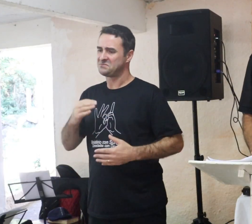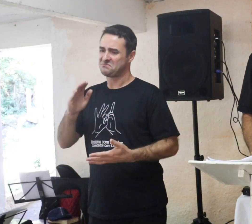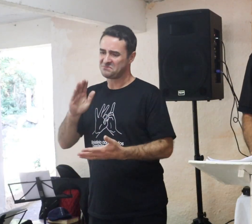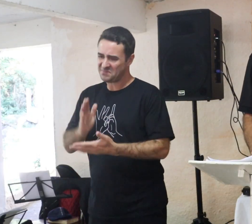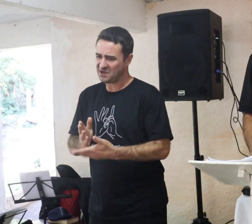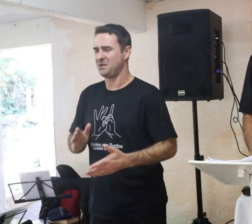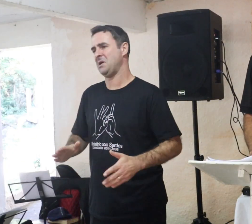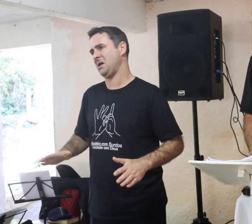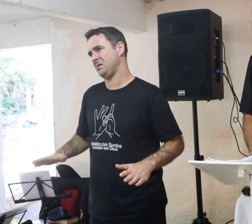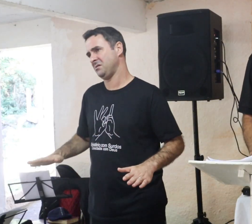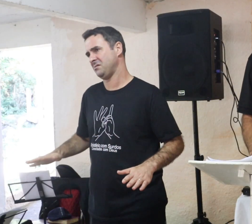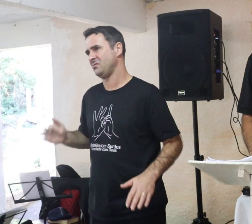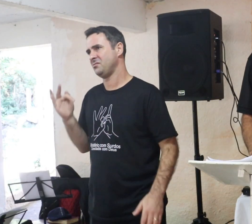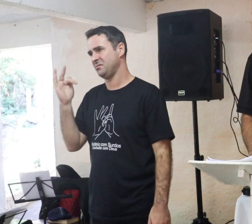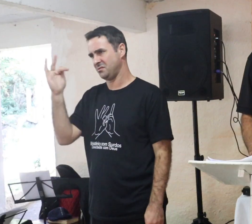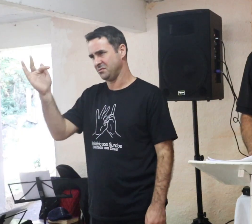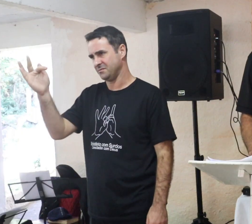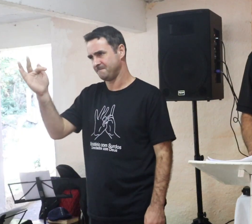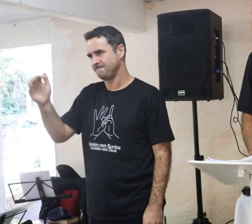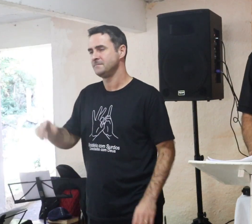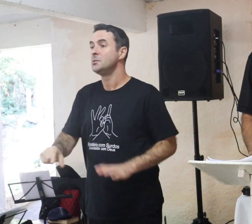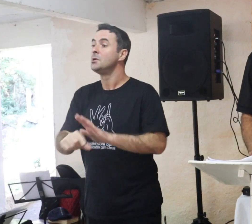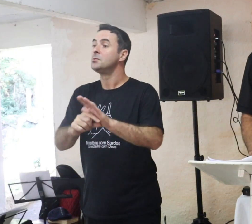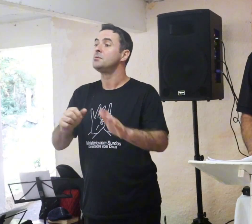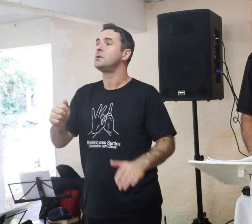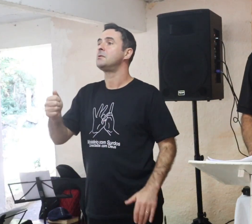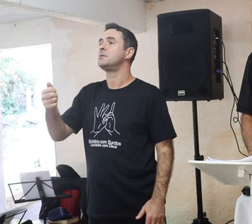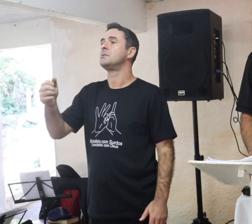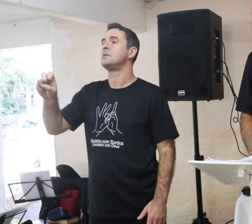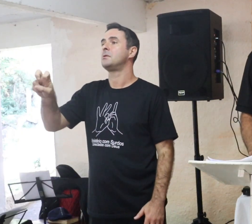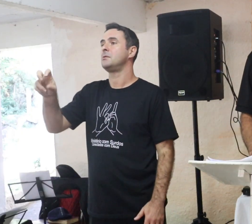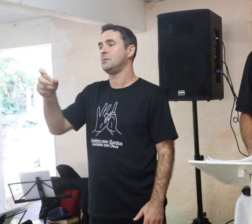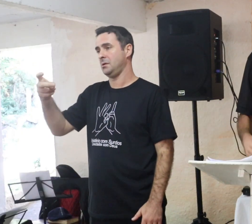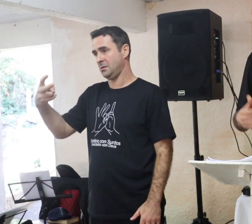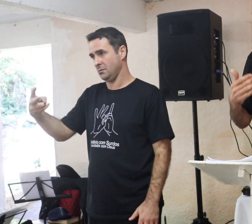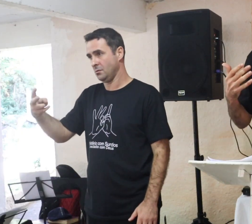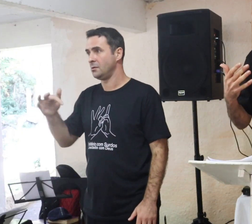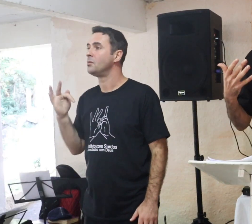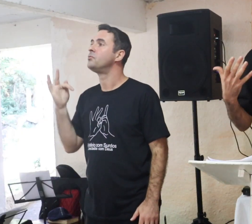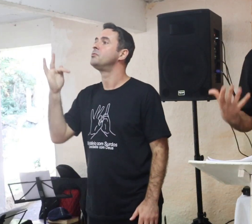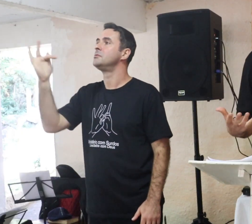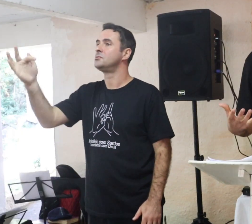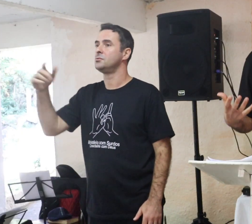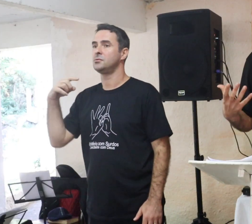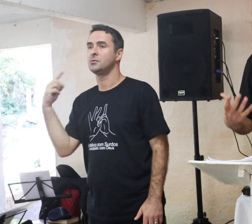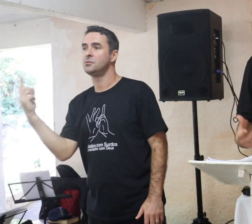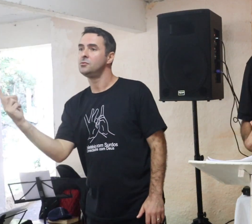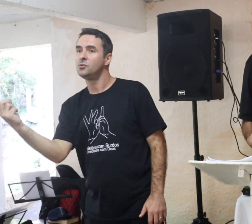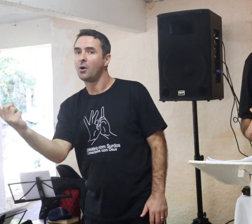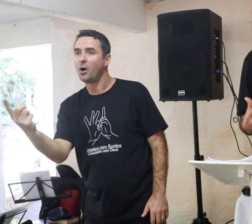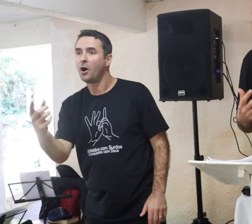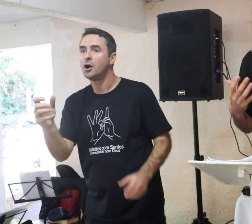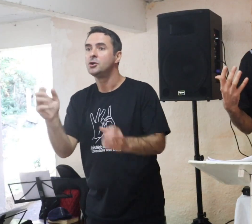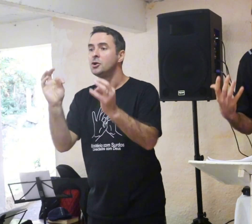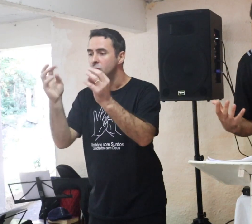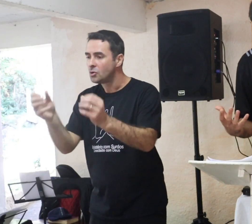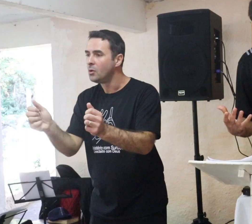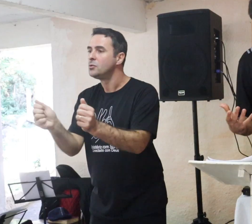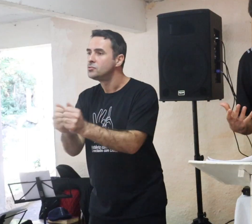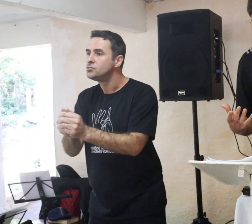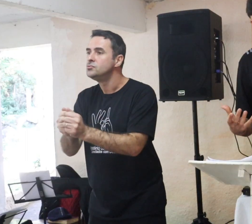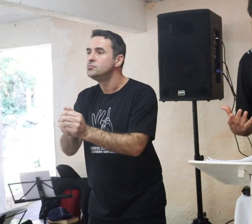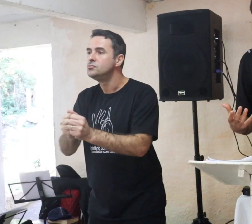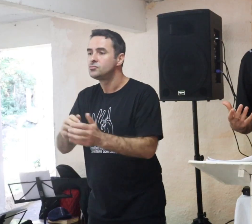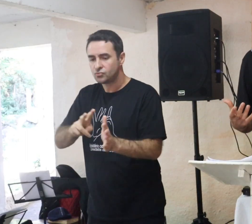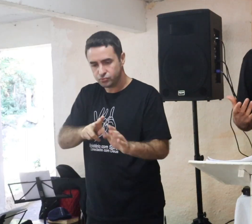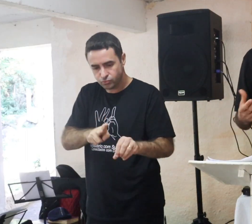aí, no versículo 52, no futuro nós ressuscitaremos